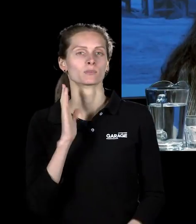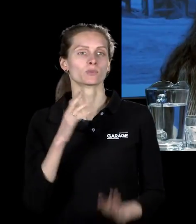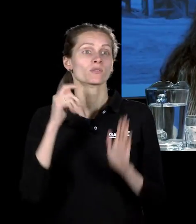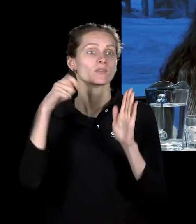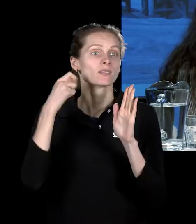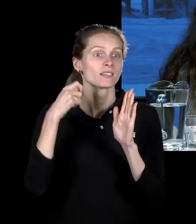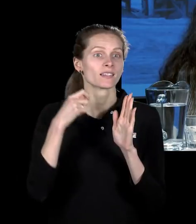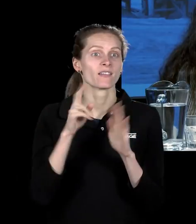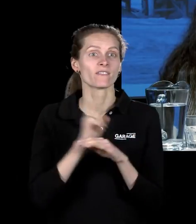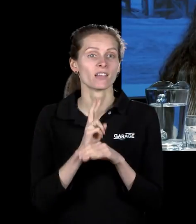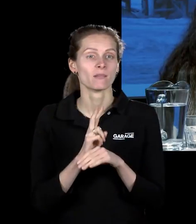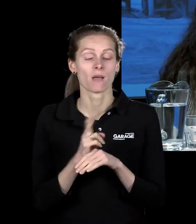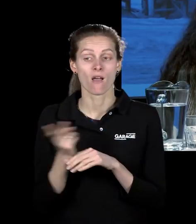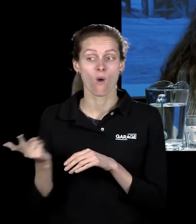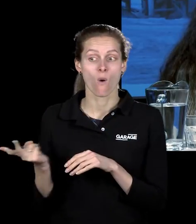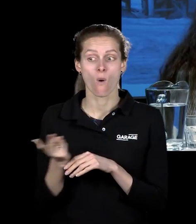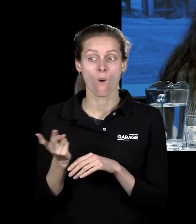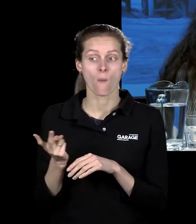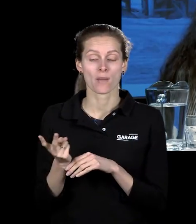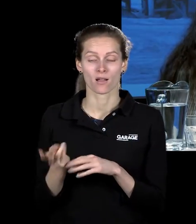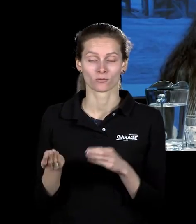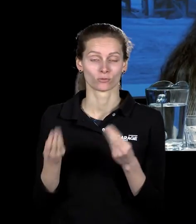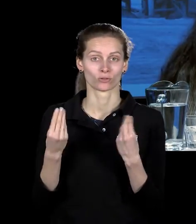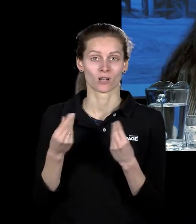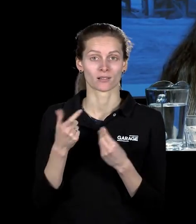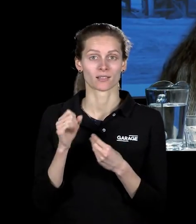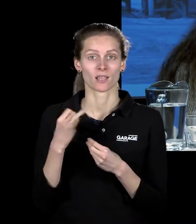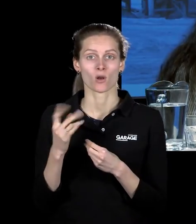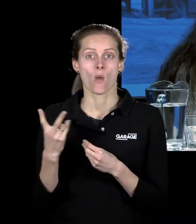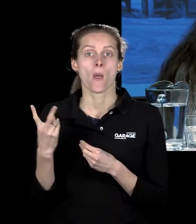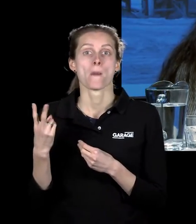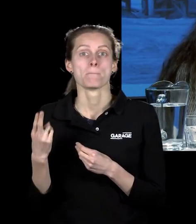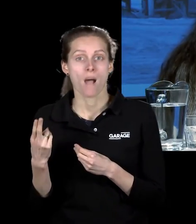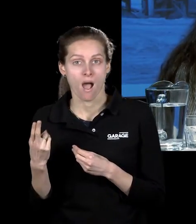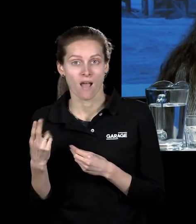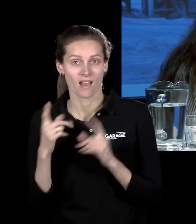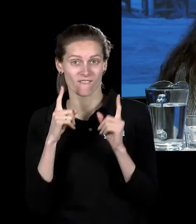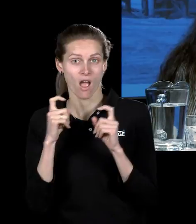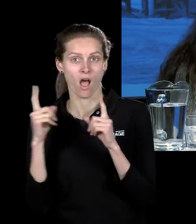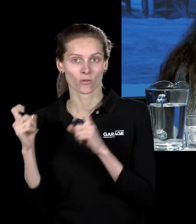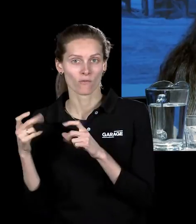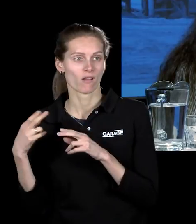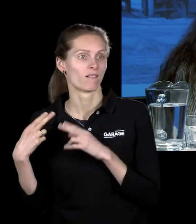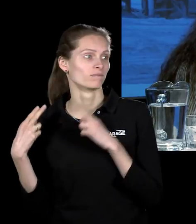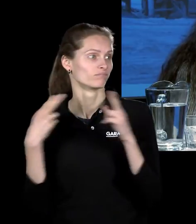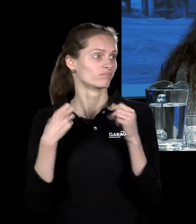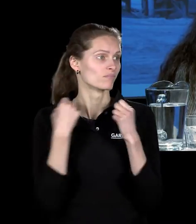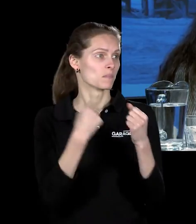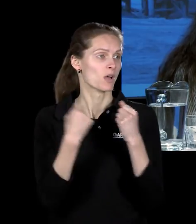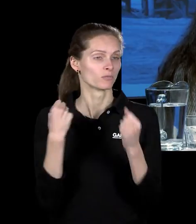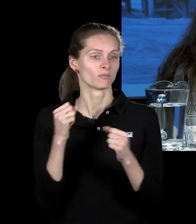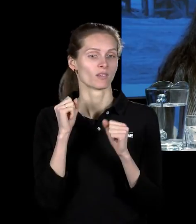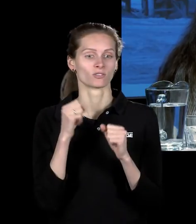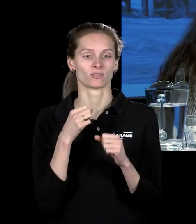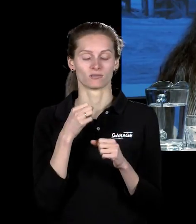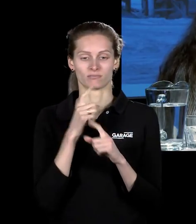были бы идеальные его герои. Пара фотографов, которые ездят на машине по каким-то заброшенным районам